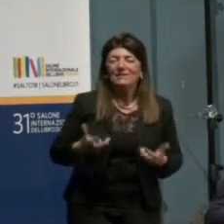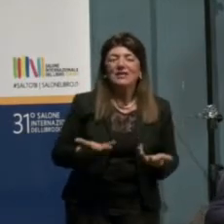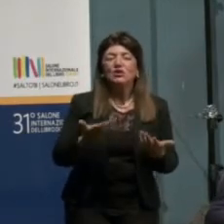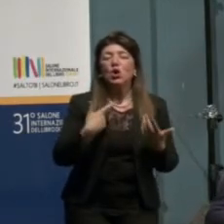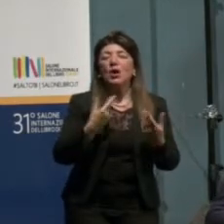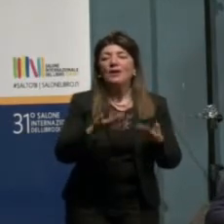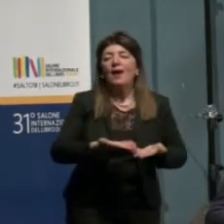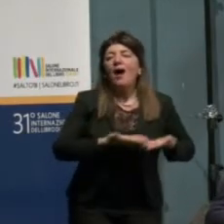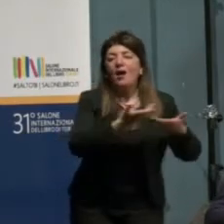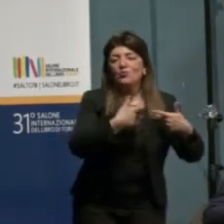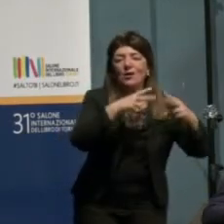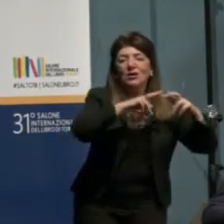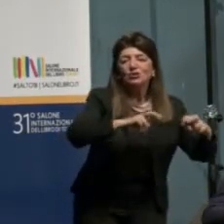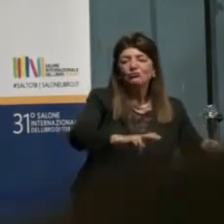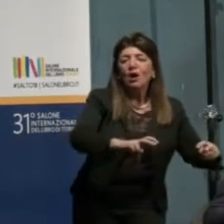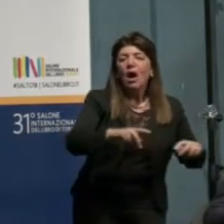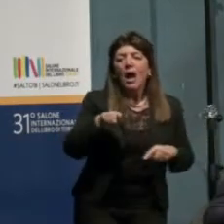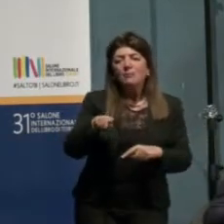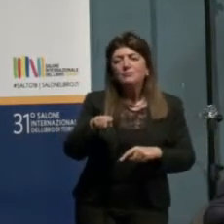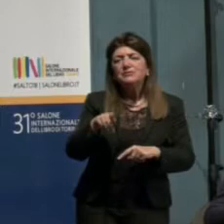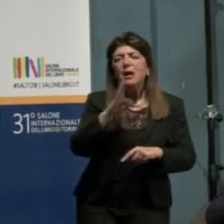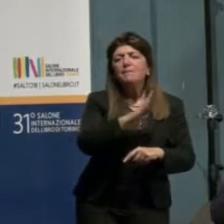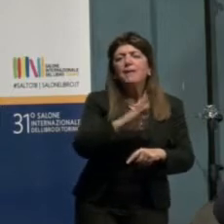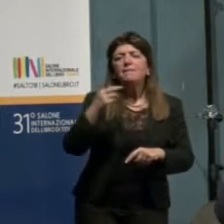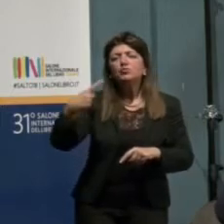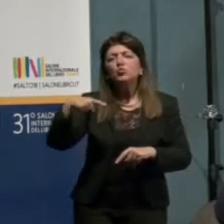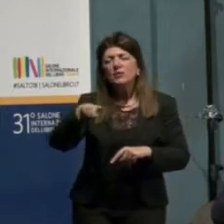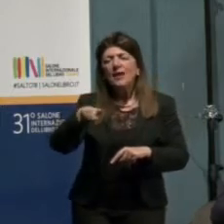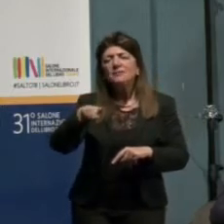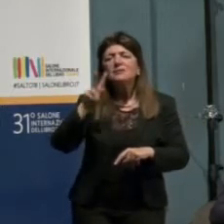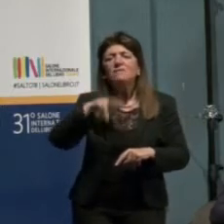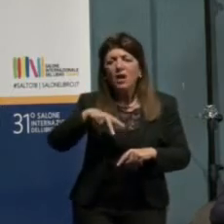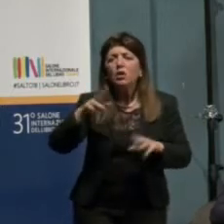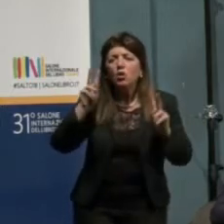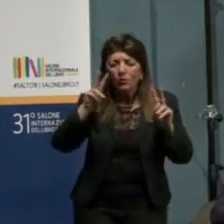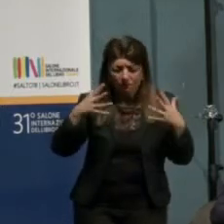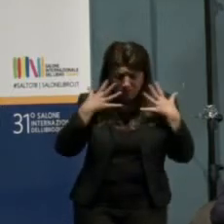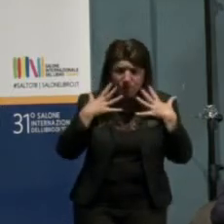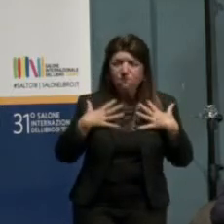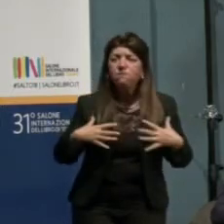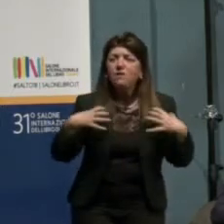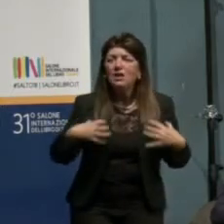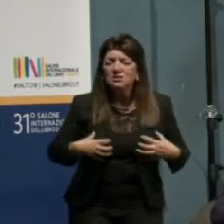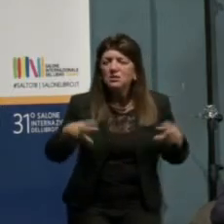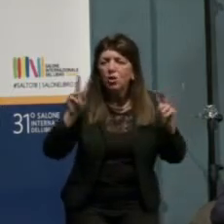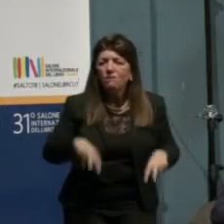beppe giulietti e scorta mediatica nel senso anche fisico perché già per il suo lavoro già per il suo impegno